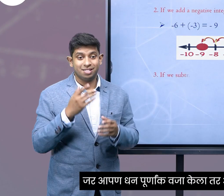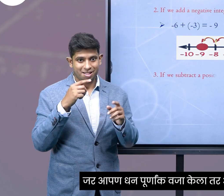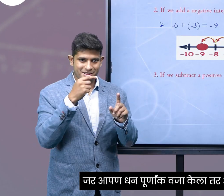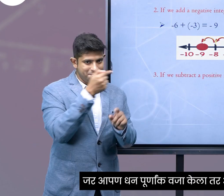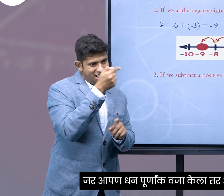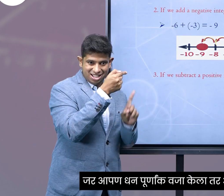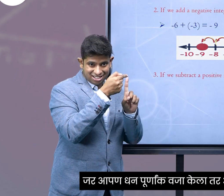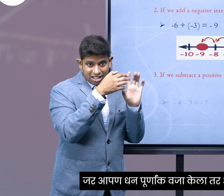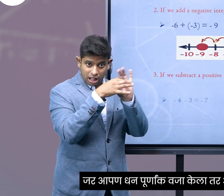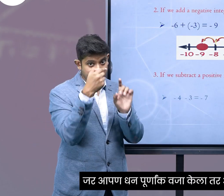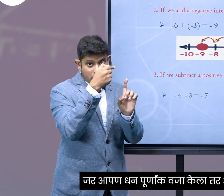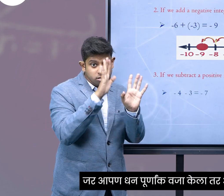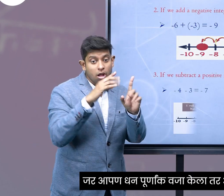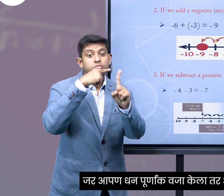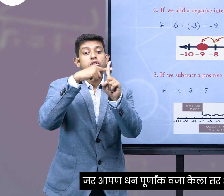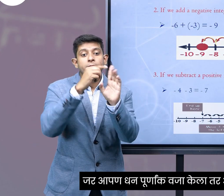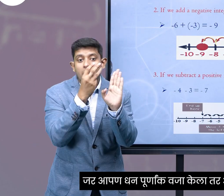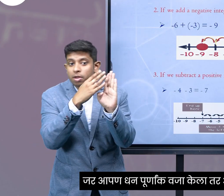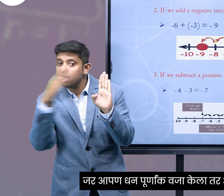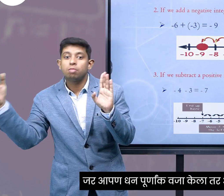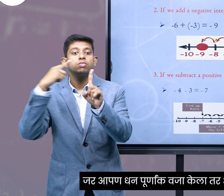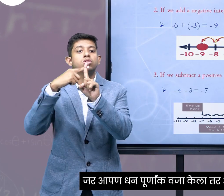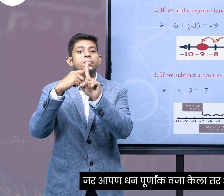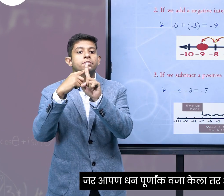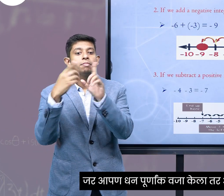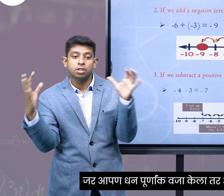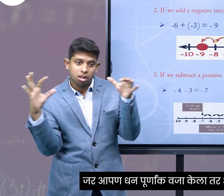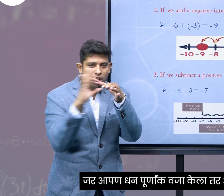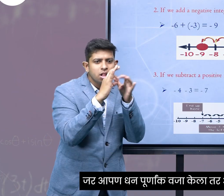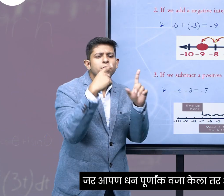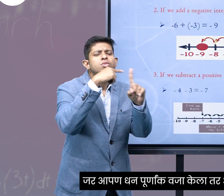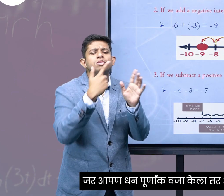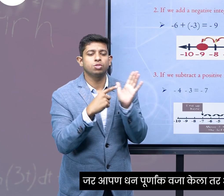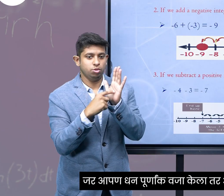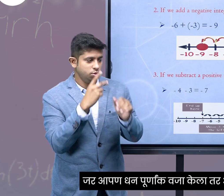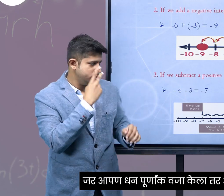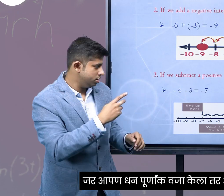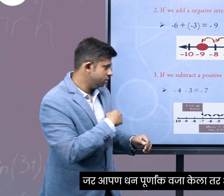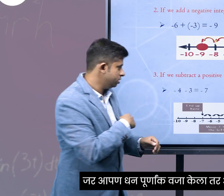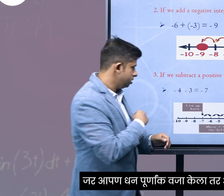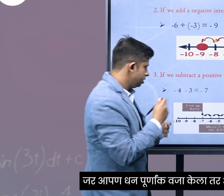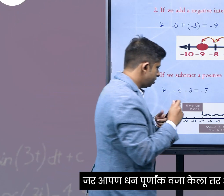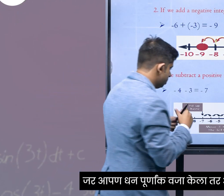तिसरा, जर आपण धन पूर्णांक वजा केला तर आपण डावीकडे जातो.